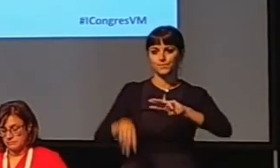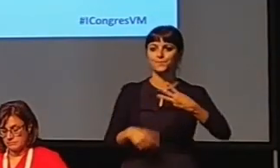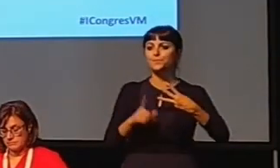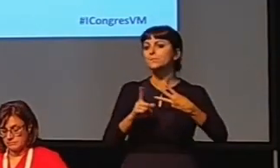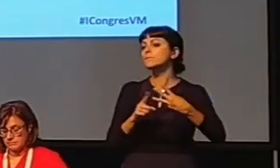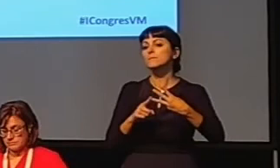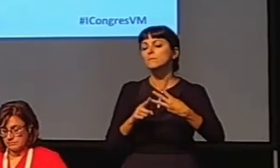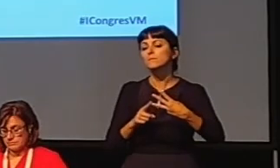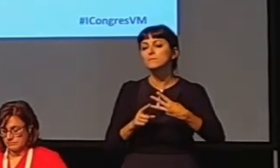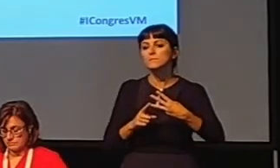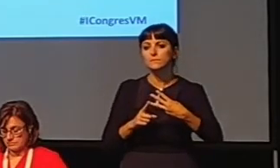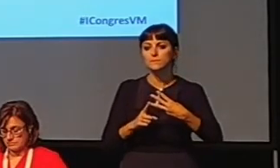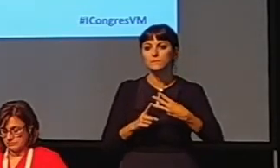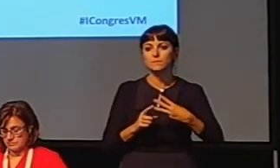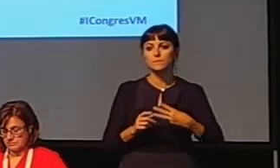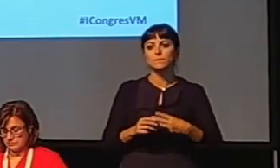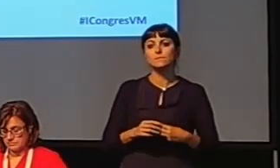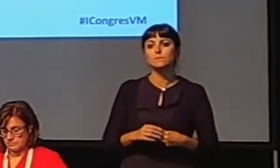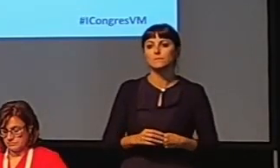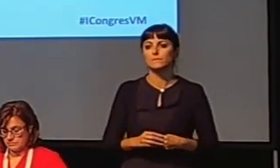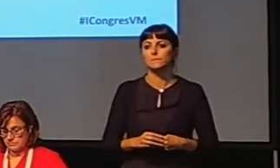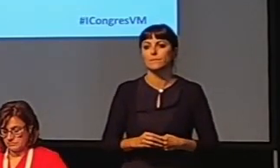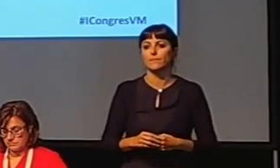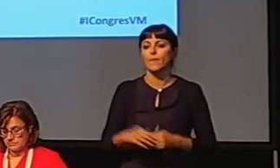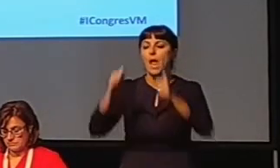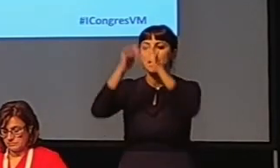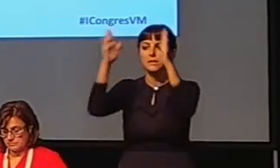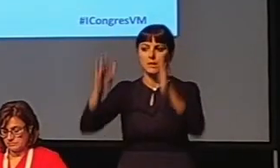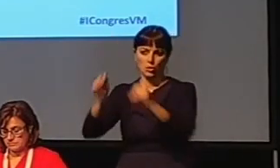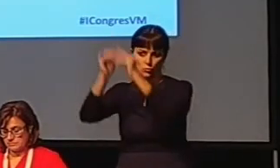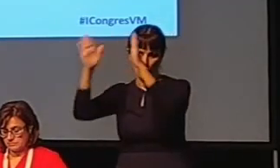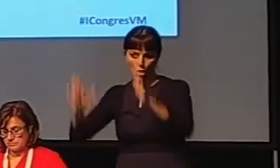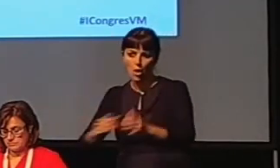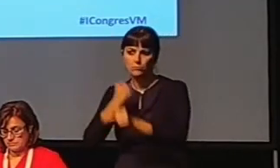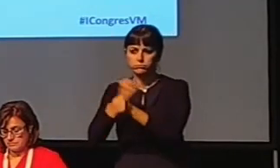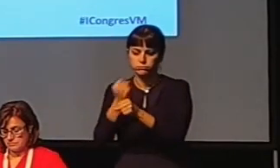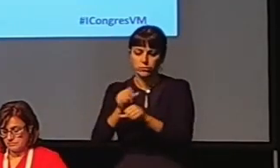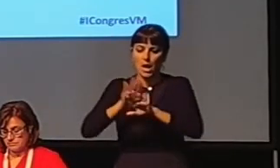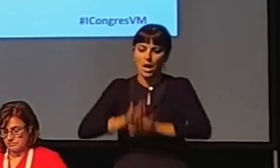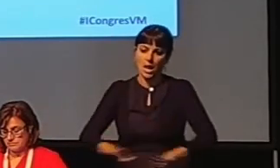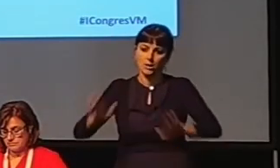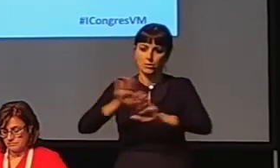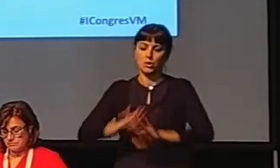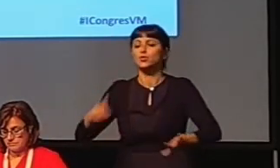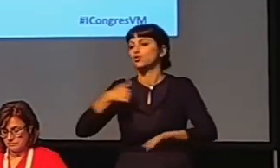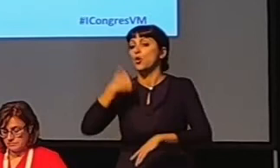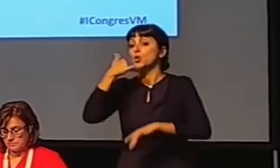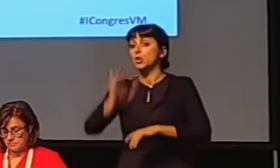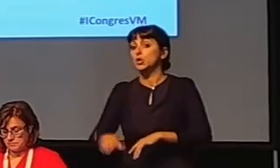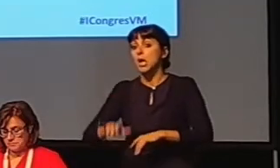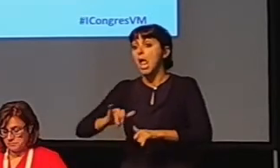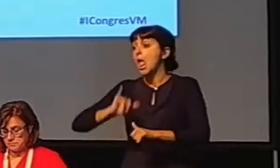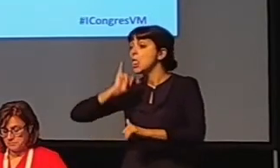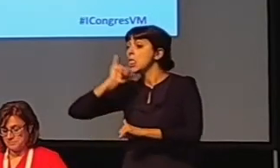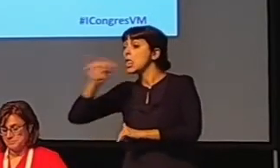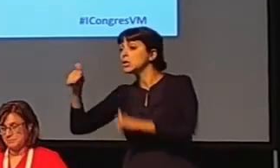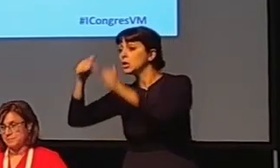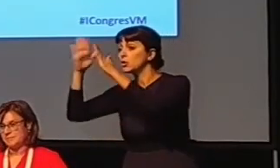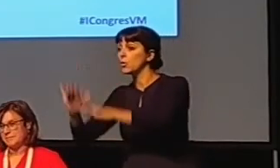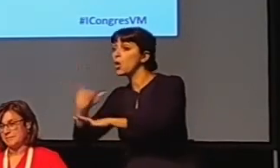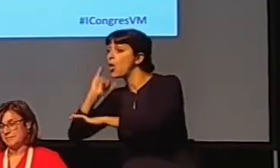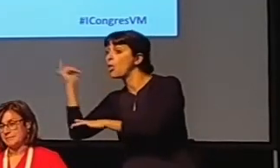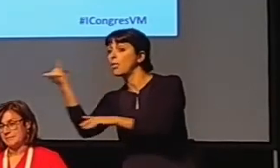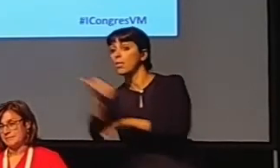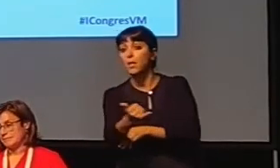Y en la tercera hilvanada, mientras todo esto no pase, porque las instituciones son lentas, yo no sé si una institución puede denunciar a otra, a lo mejor si la